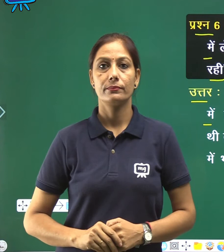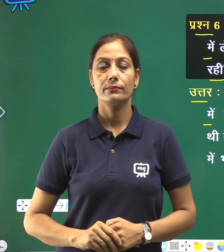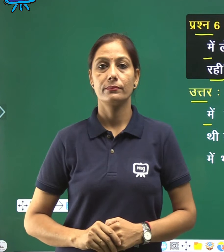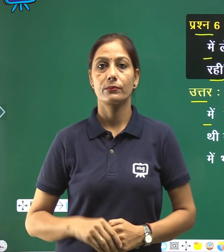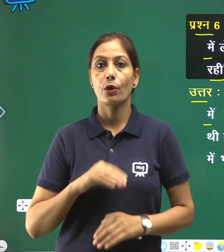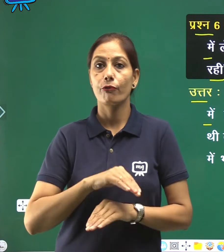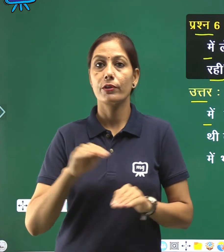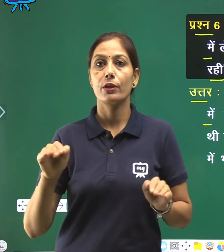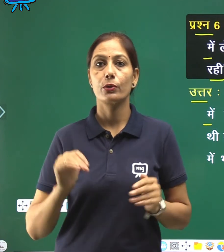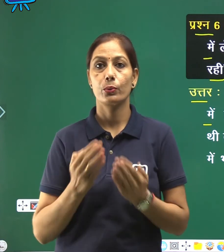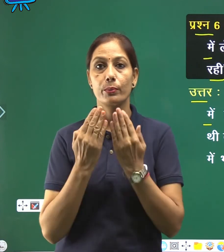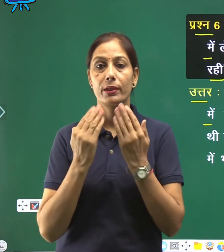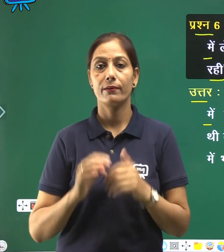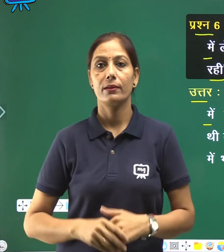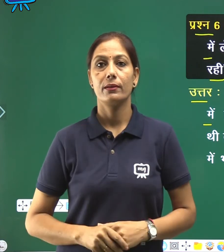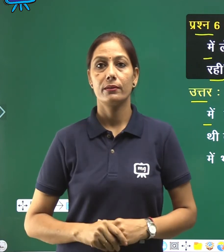विद्यार्थियों की